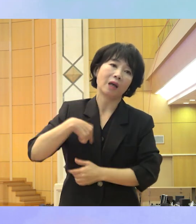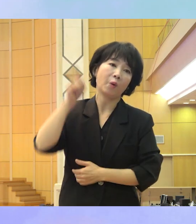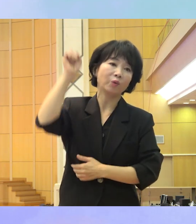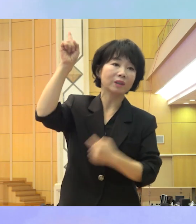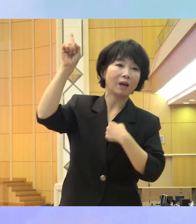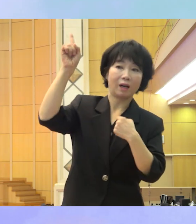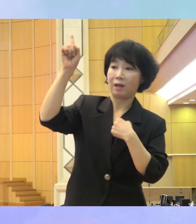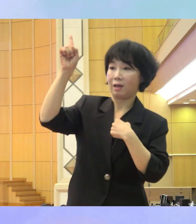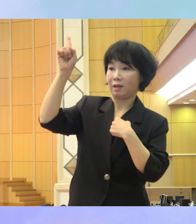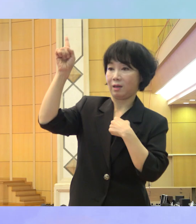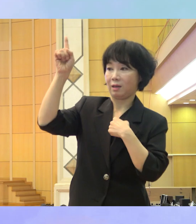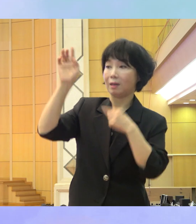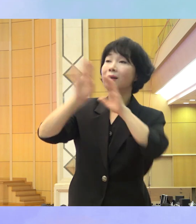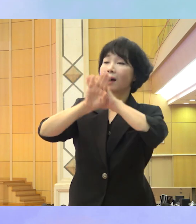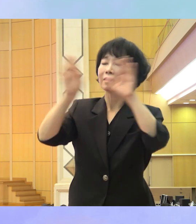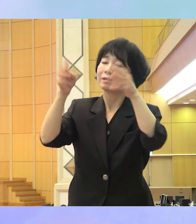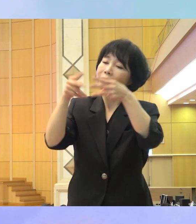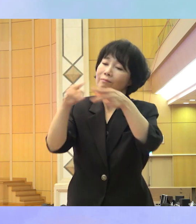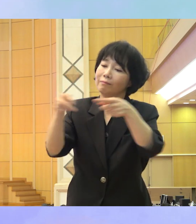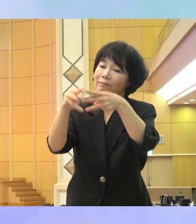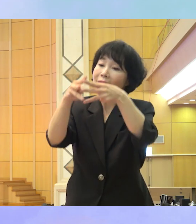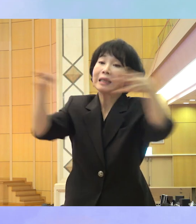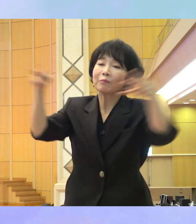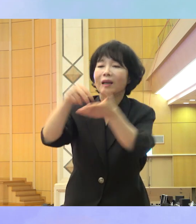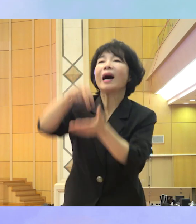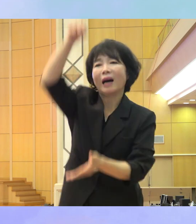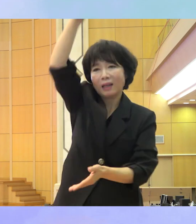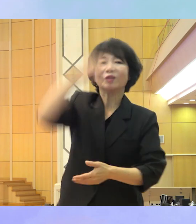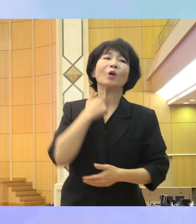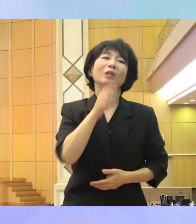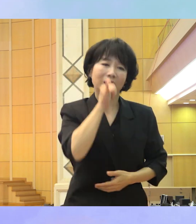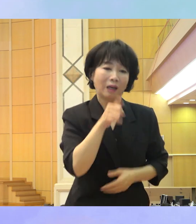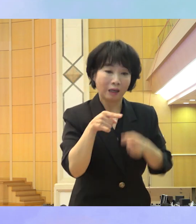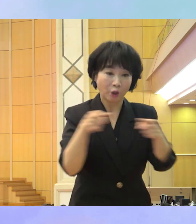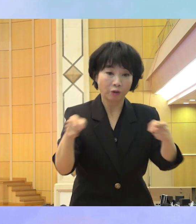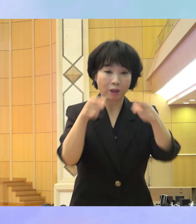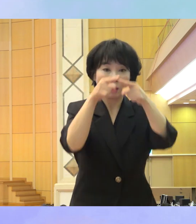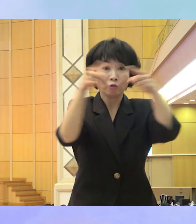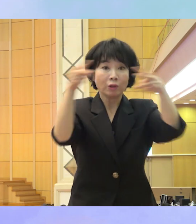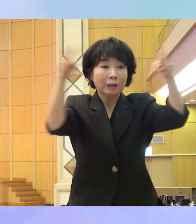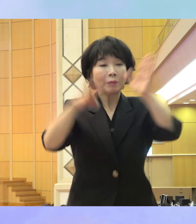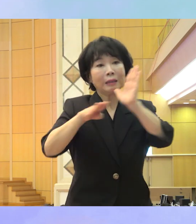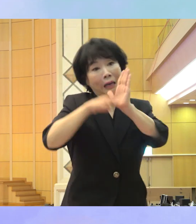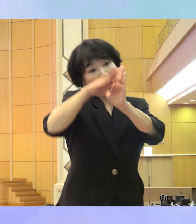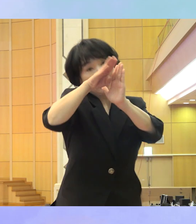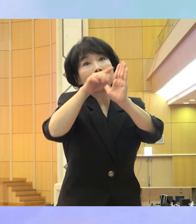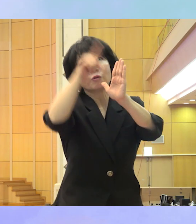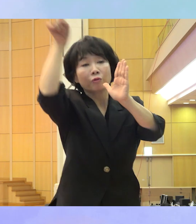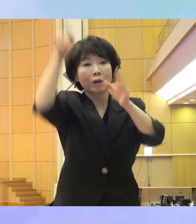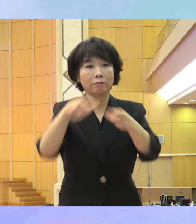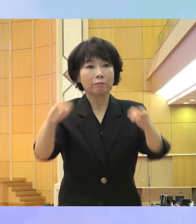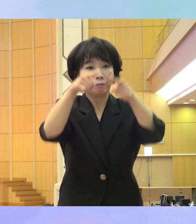셋째 하늘 3층 3자가 들어가는데 첫째 하늘도 있고 둘째 하늘도 있고 셋째 하늘도 있는 거예요.